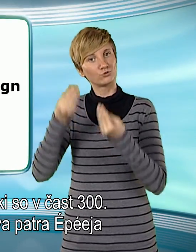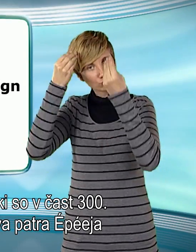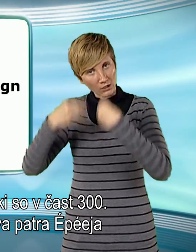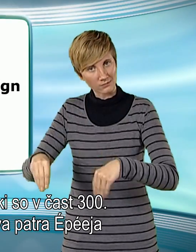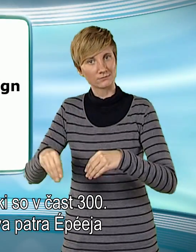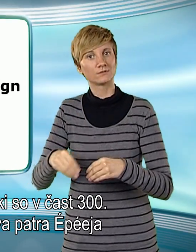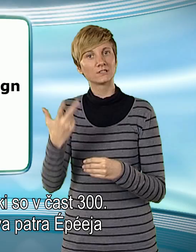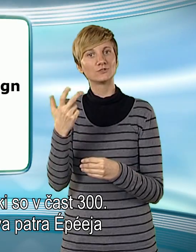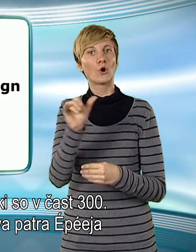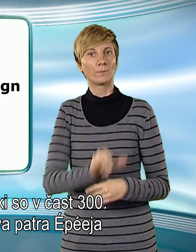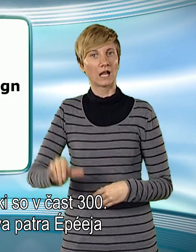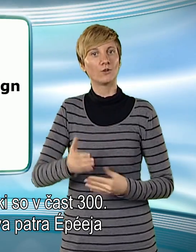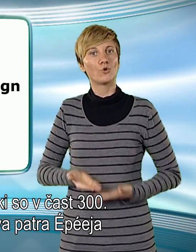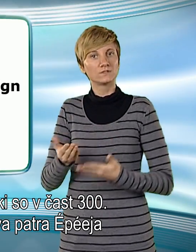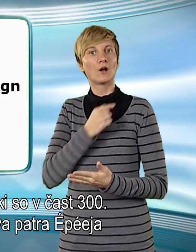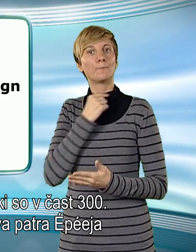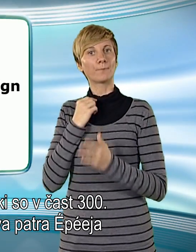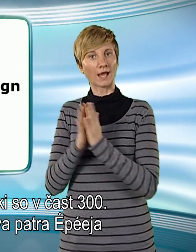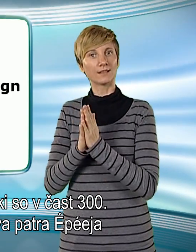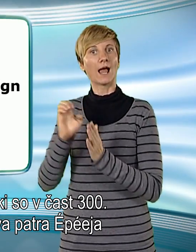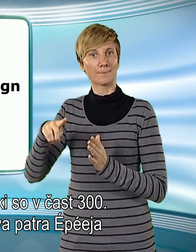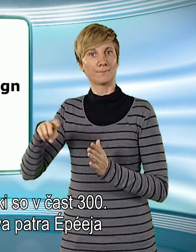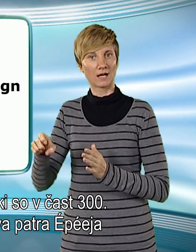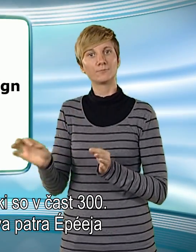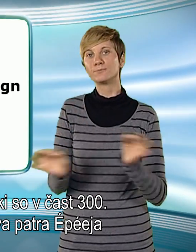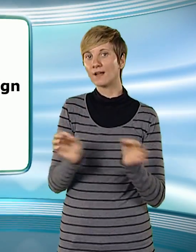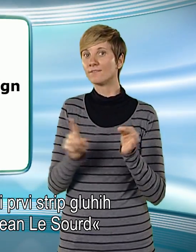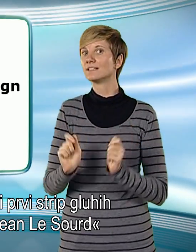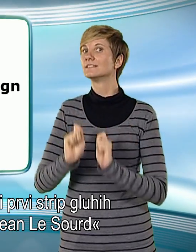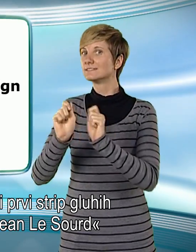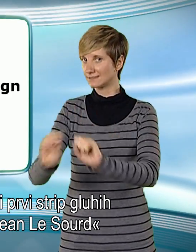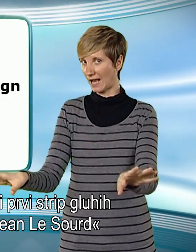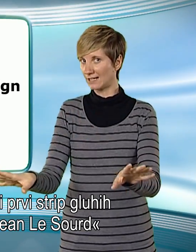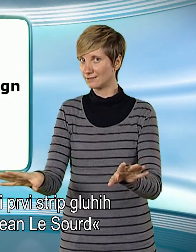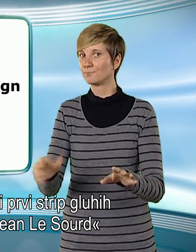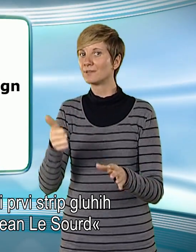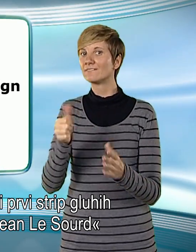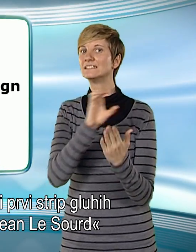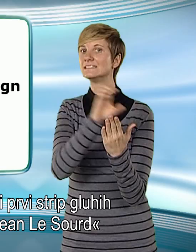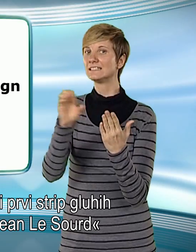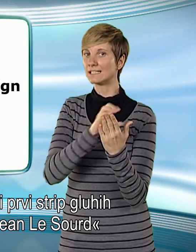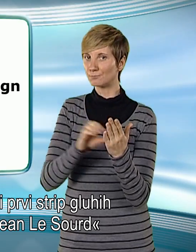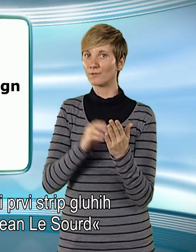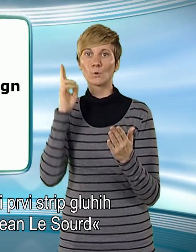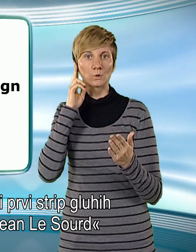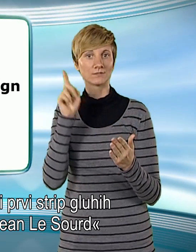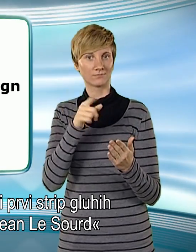Epeja pripravili in izdali prvi strip gluhih z naslovom Jean le Sourd, oziroma v prevodu Gluhi Žan.